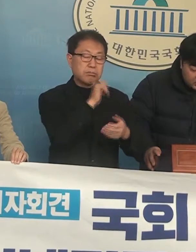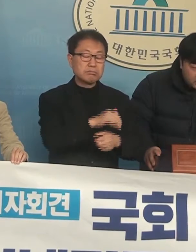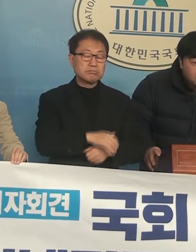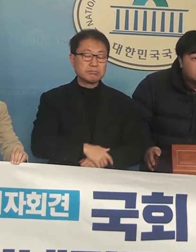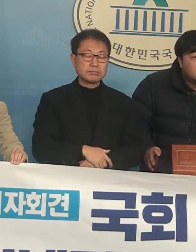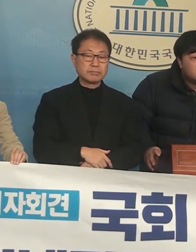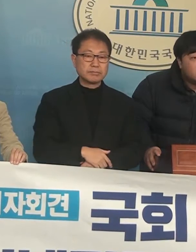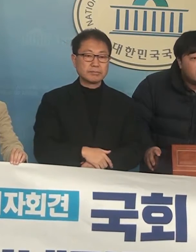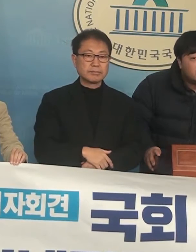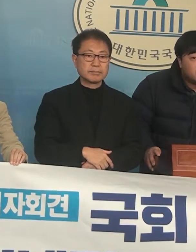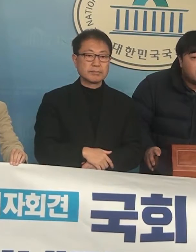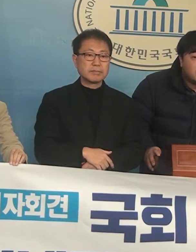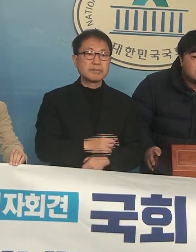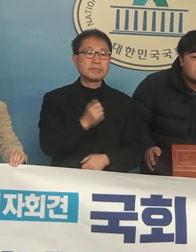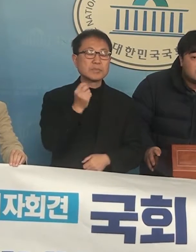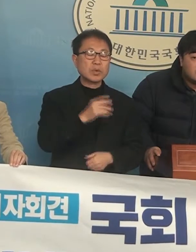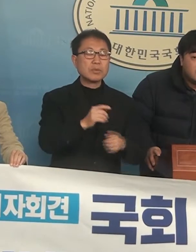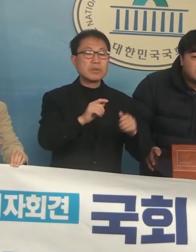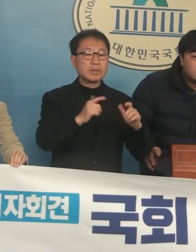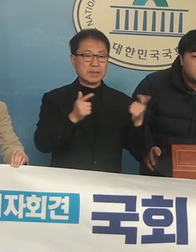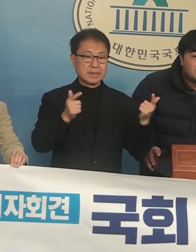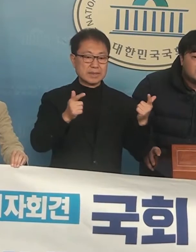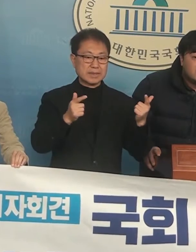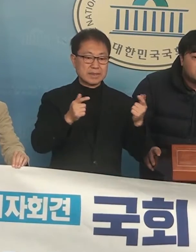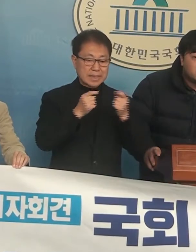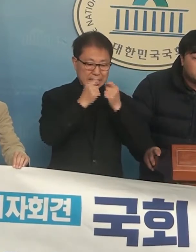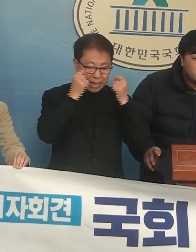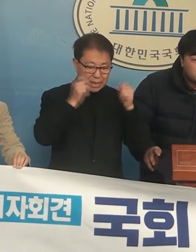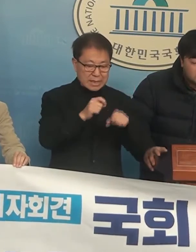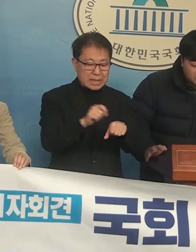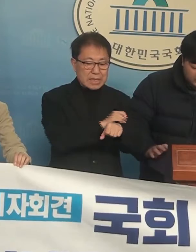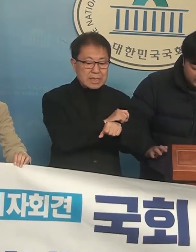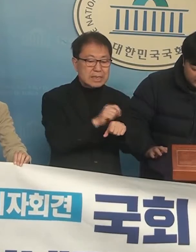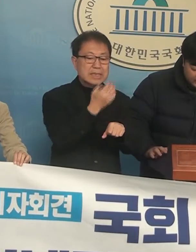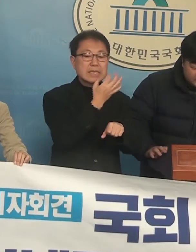있습니다. 또한 여러가지 개별